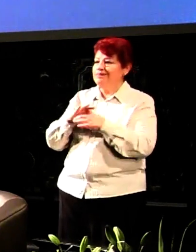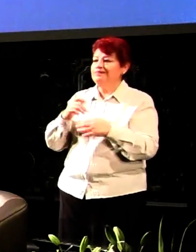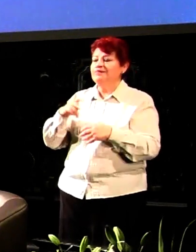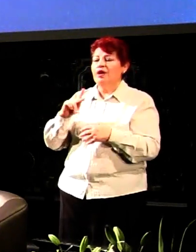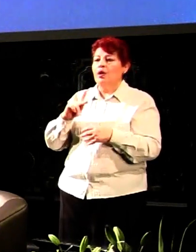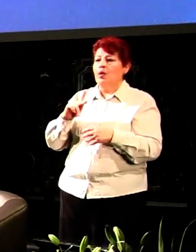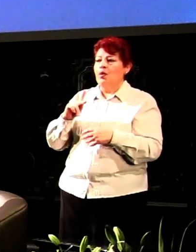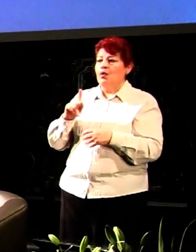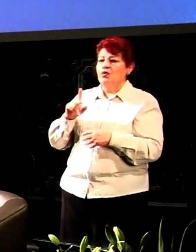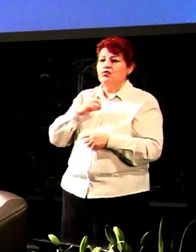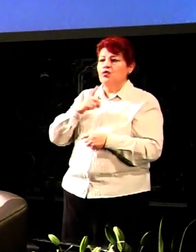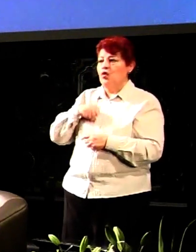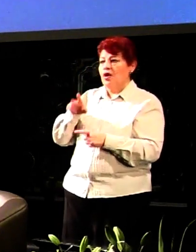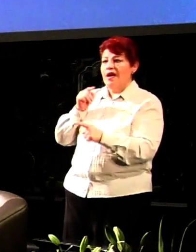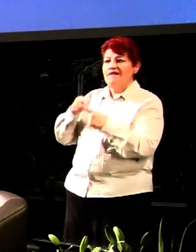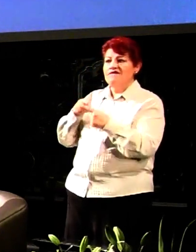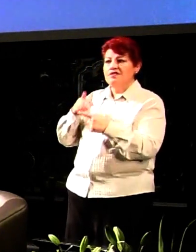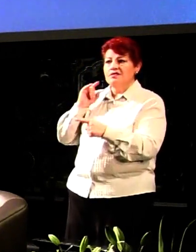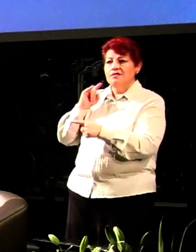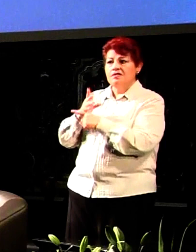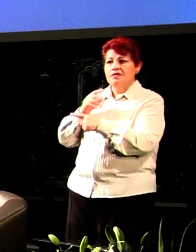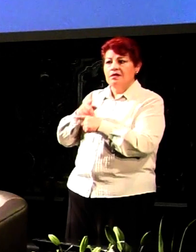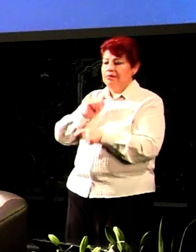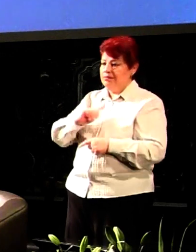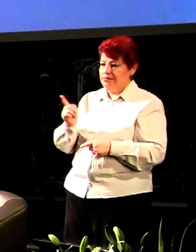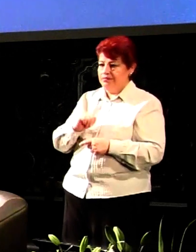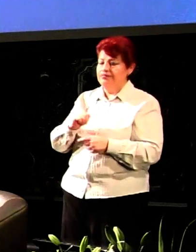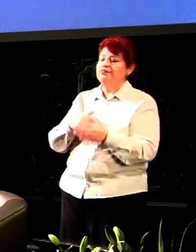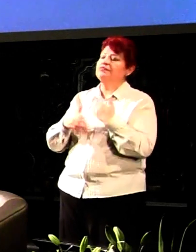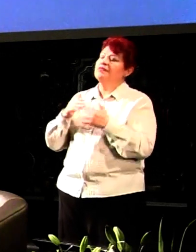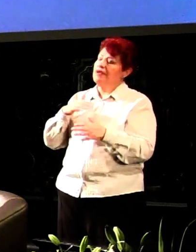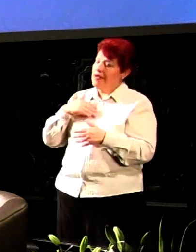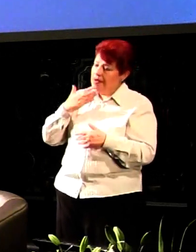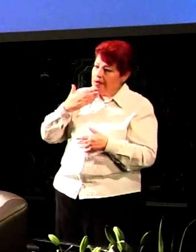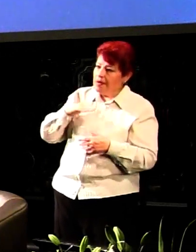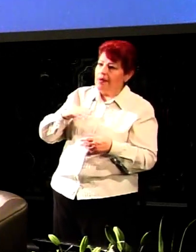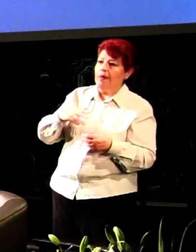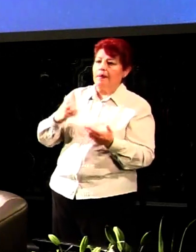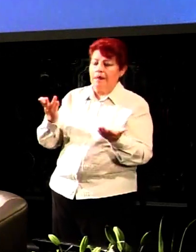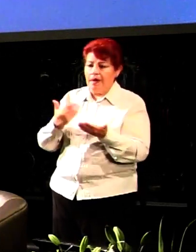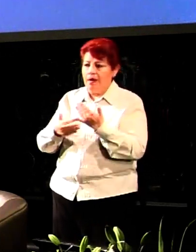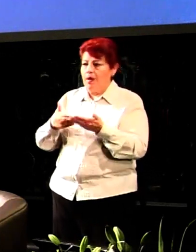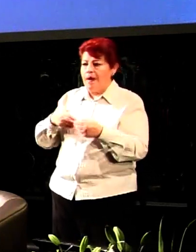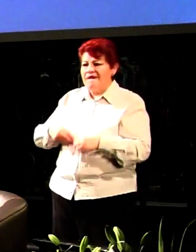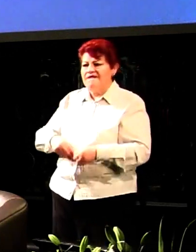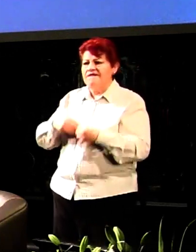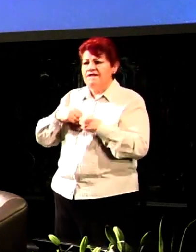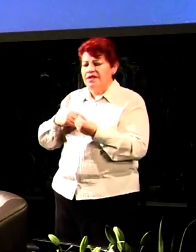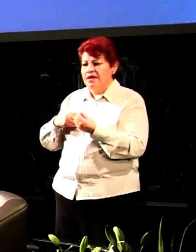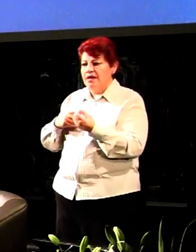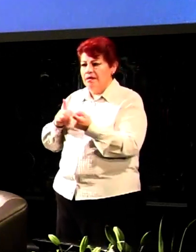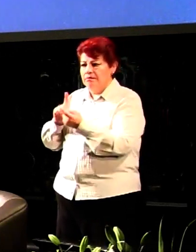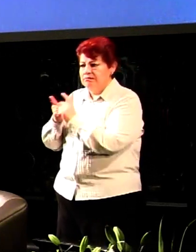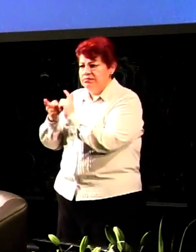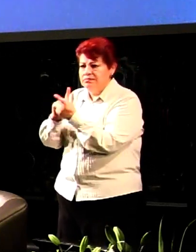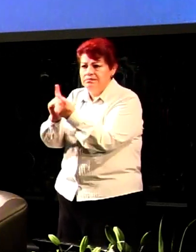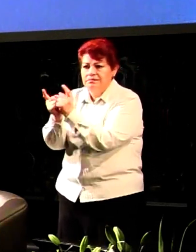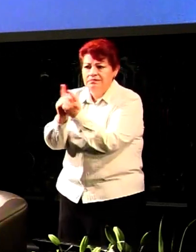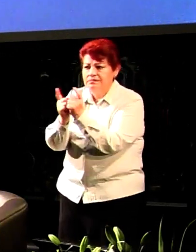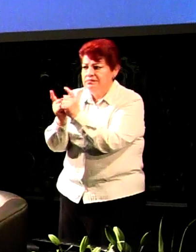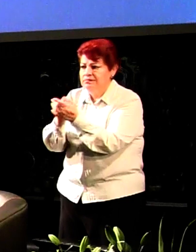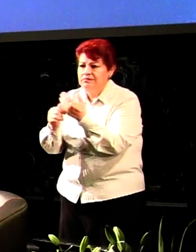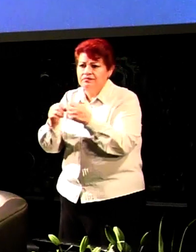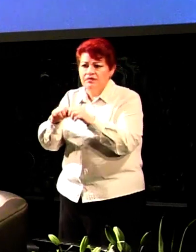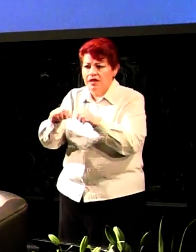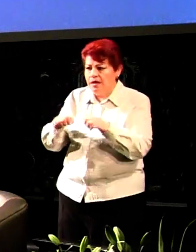no son una meta y un objetivo único. El sabernos manejar en la vida, el sabernos relacionar con los demás, el saber trabajar en